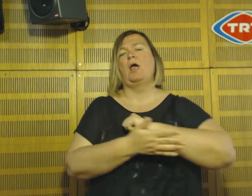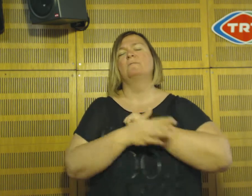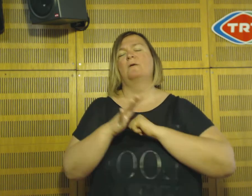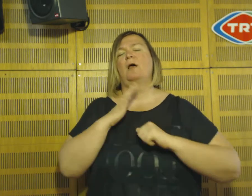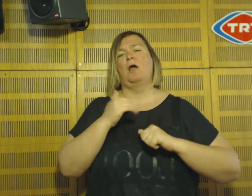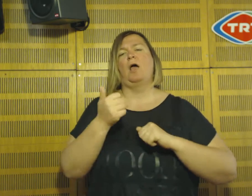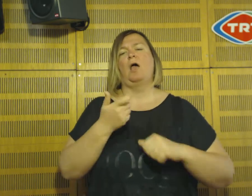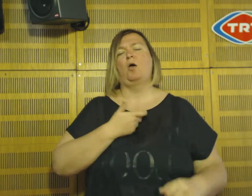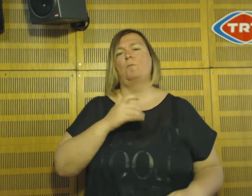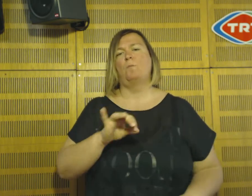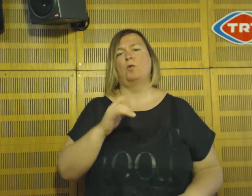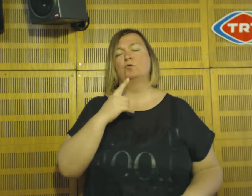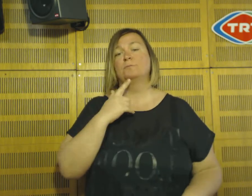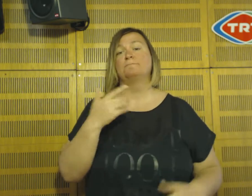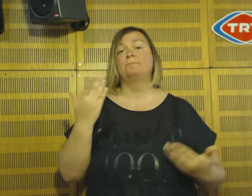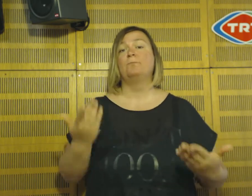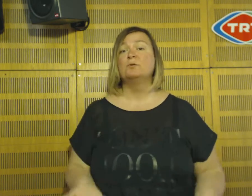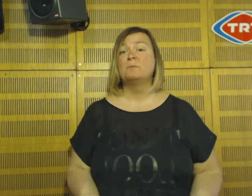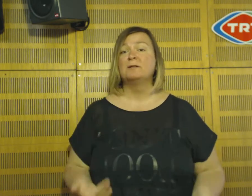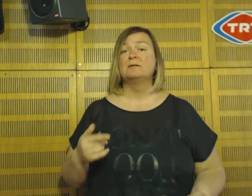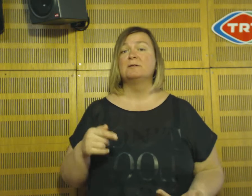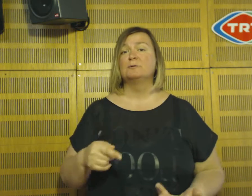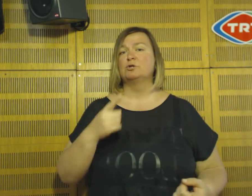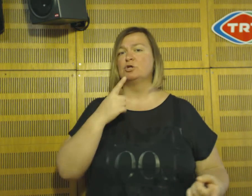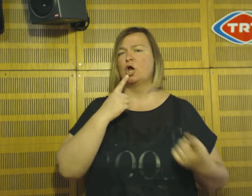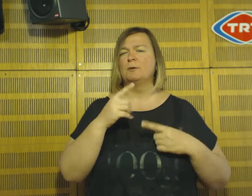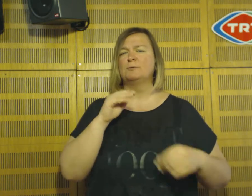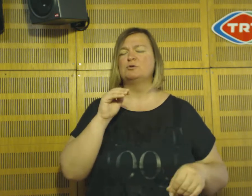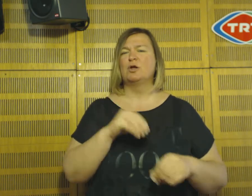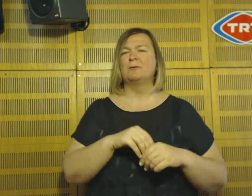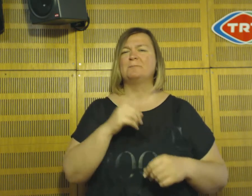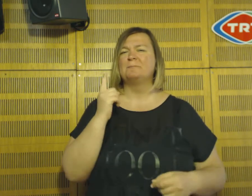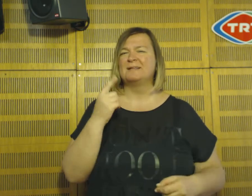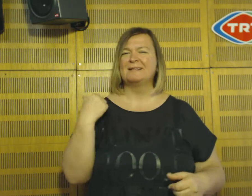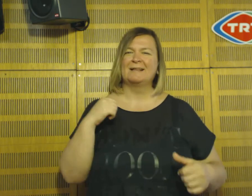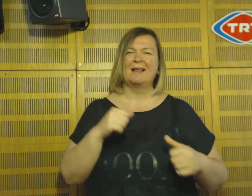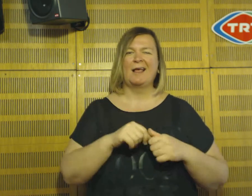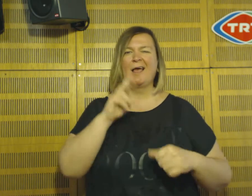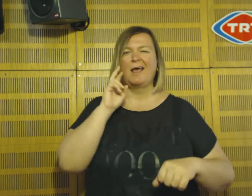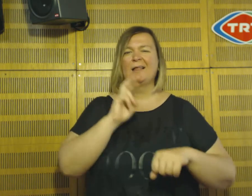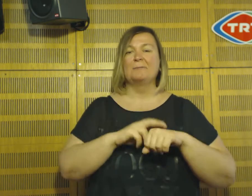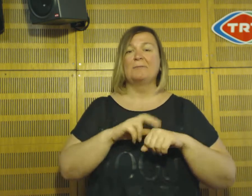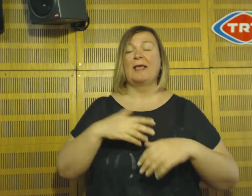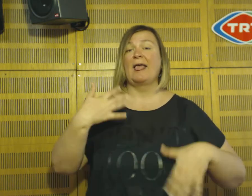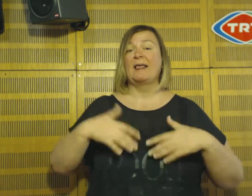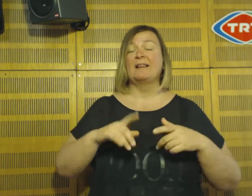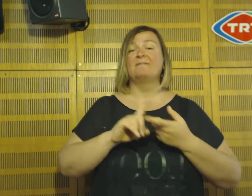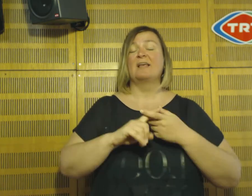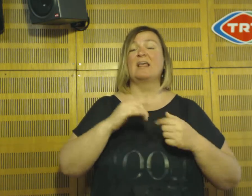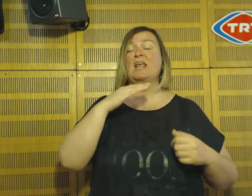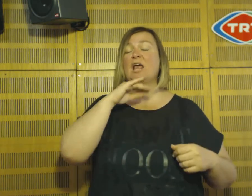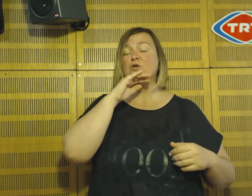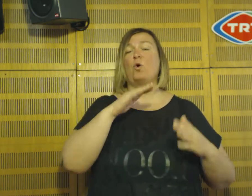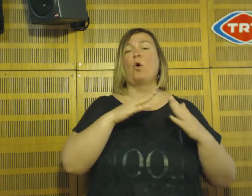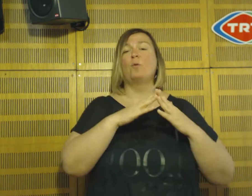söylüyor. O zaman söyleşimizin sonunda bir kez daha hatırlatalım. Engelli ve yaşlı komşunun oy verme hakkına destek